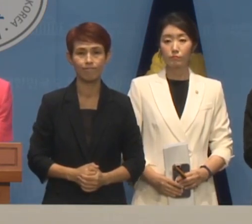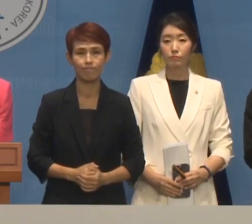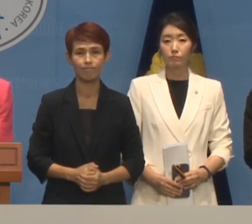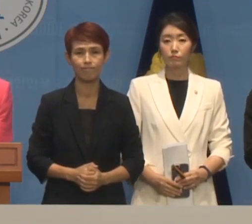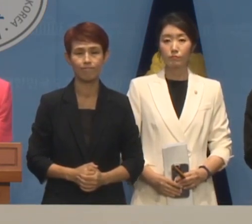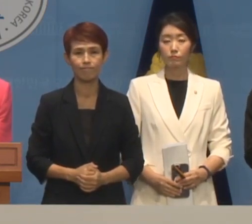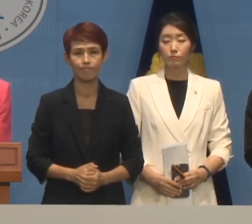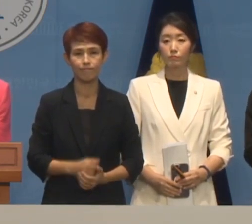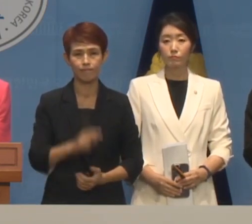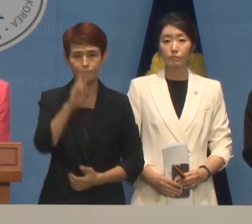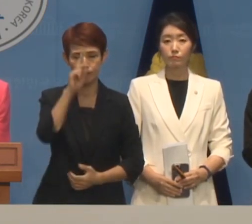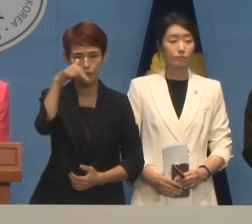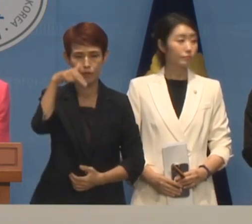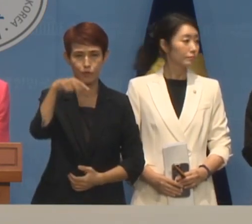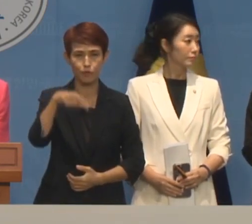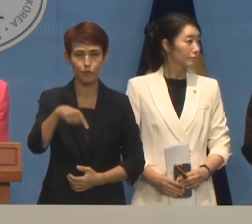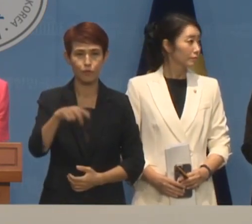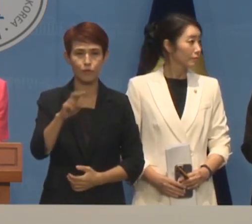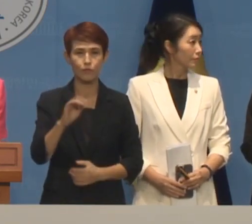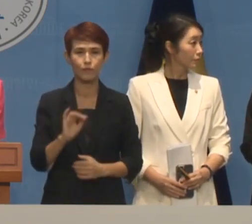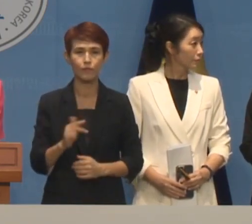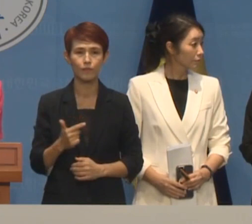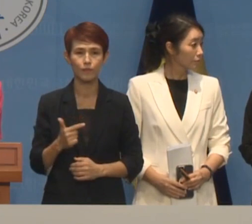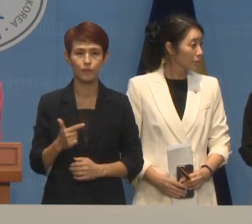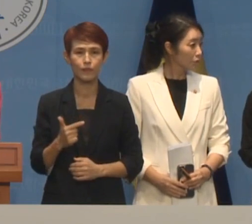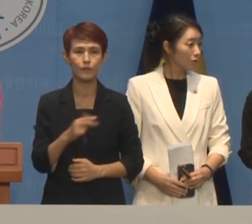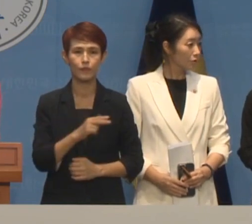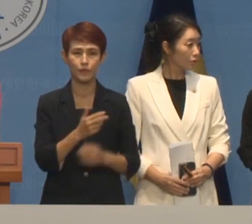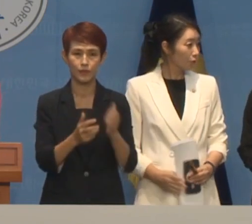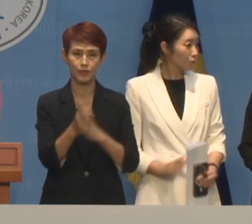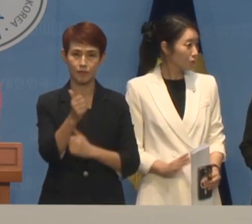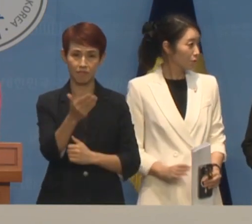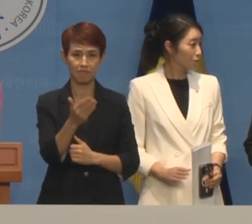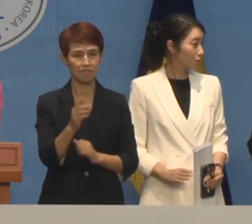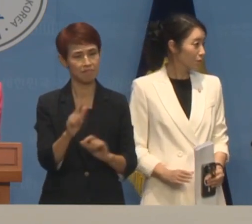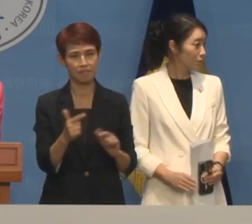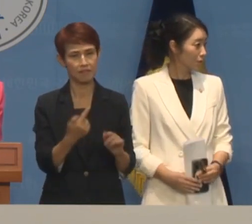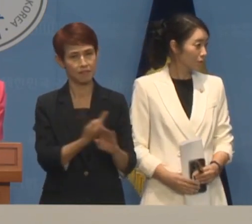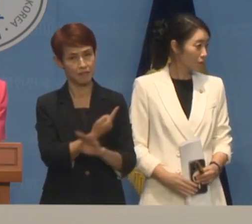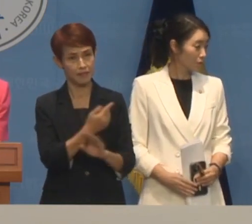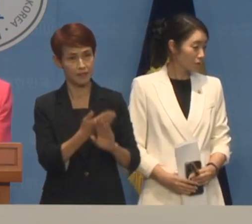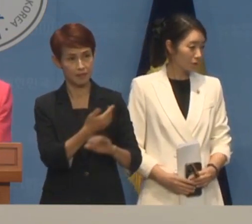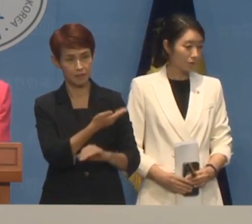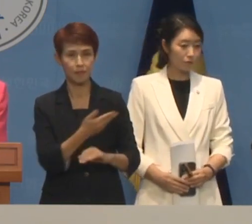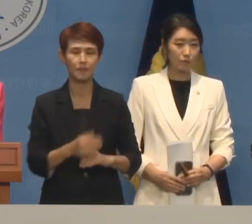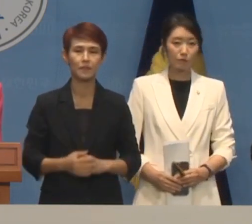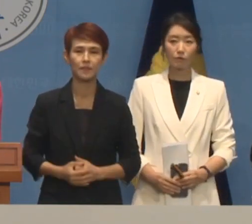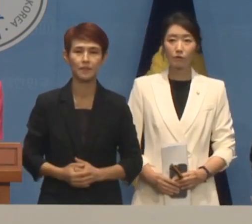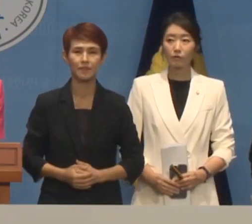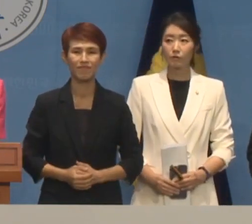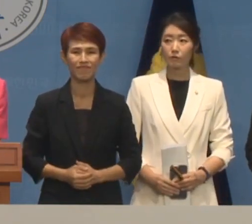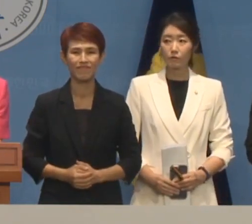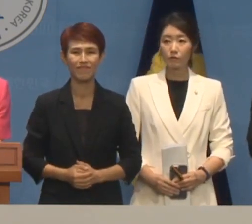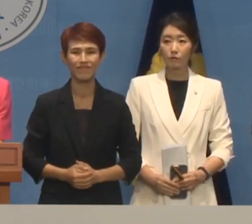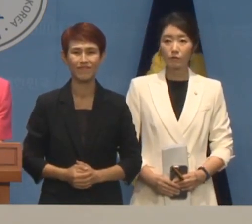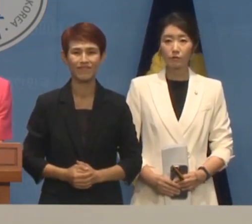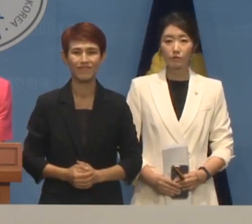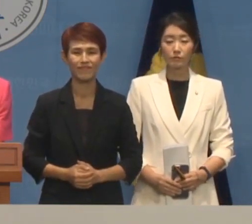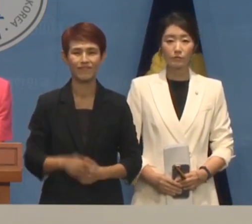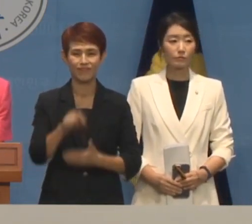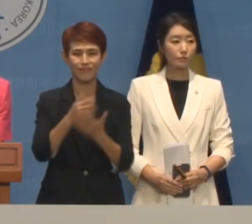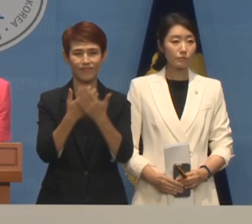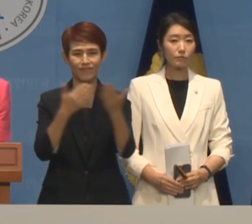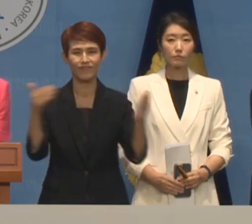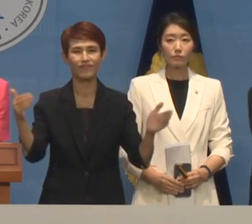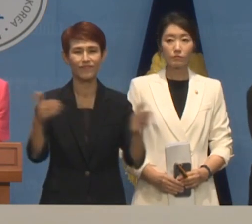마지막으로 박주민 위원장님의 마무리 발언이 있겠습니다. 괜찮으세요? 네, 알겠습니다. 네, 그럼 이상으로